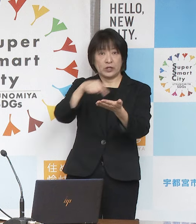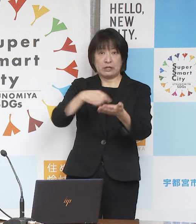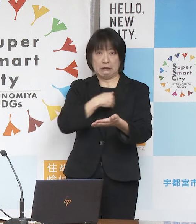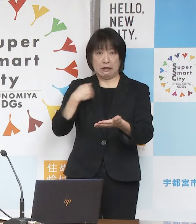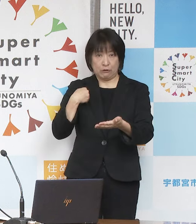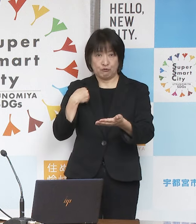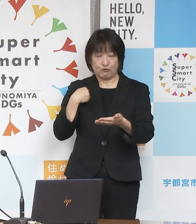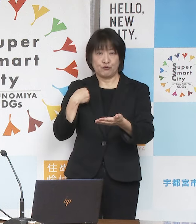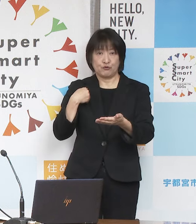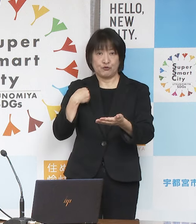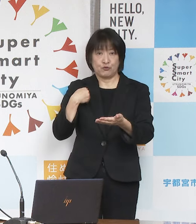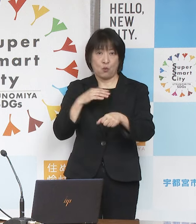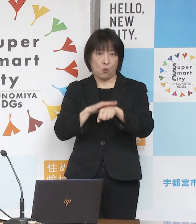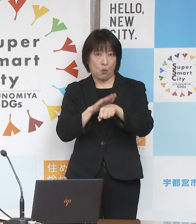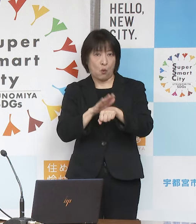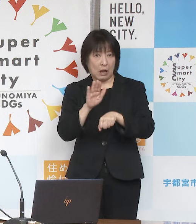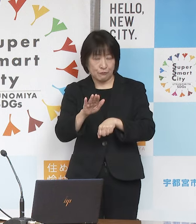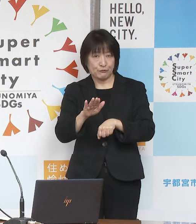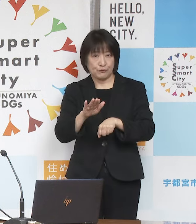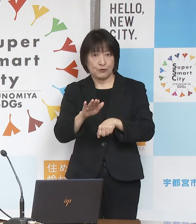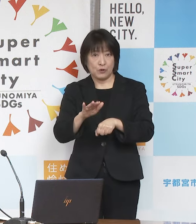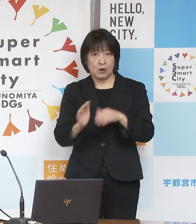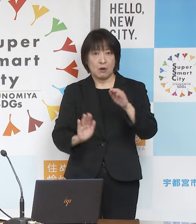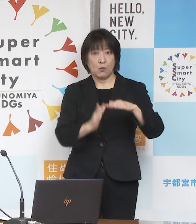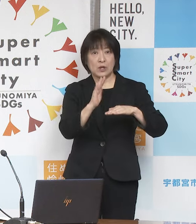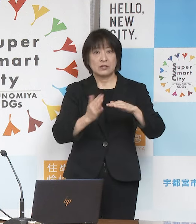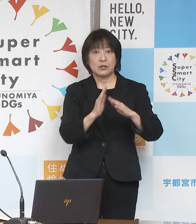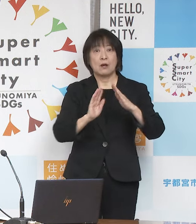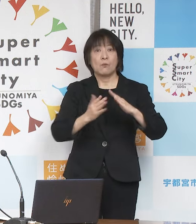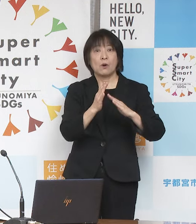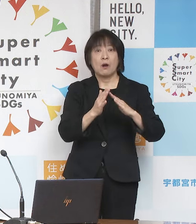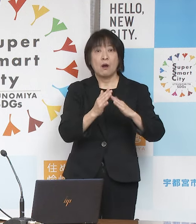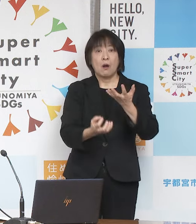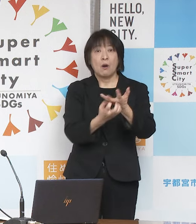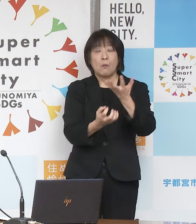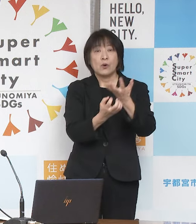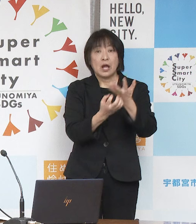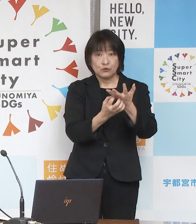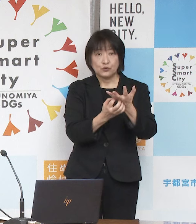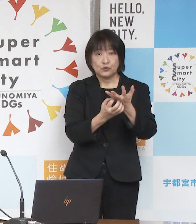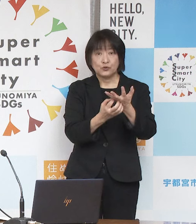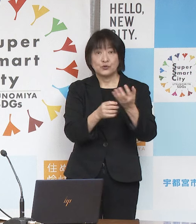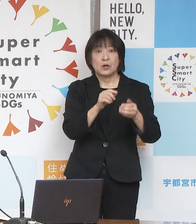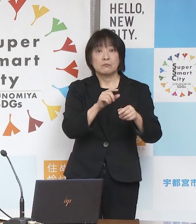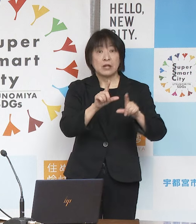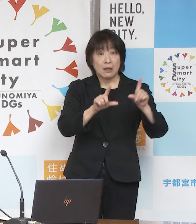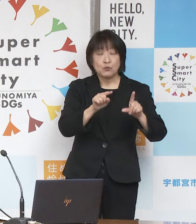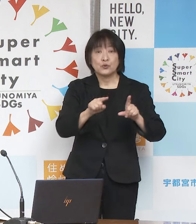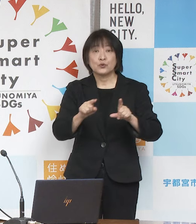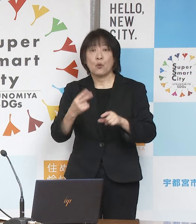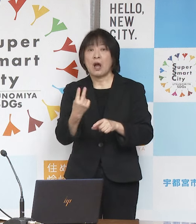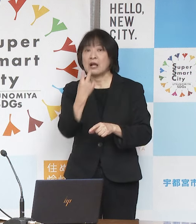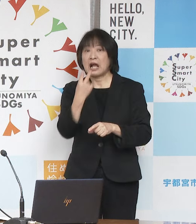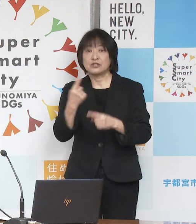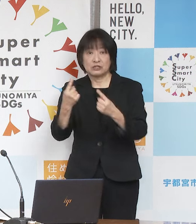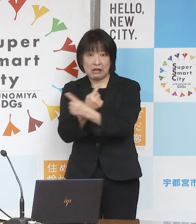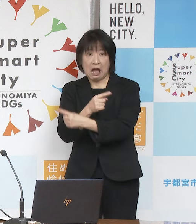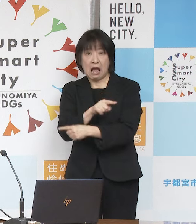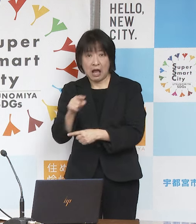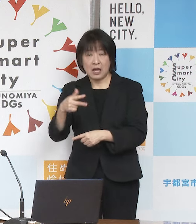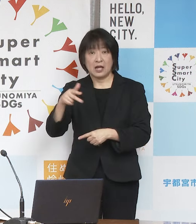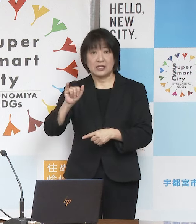あるんですがそれがま焼却炉燃やすタイプとえガス化するもっとよりこにしてガス化するものでさらにはえシャフト